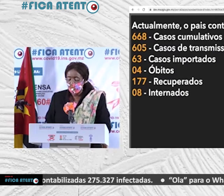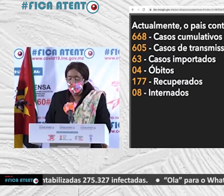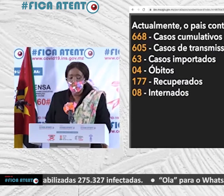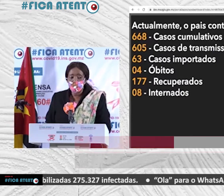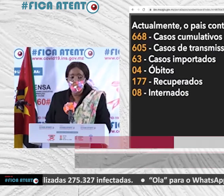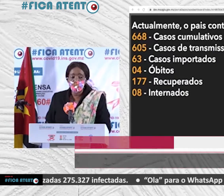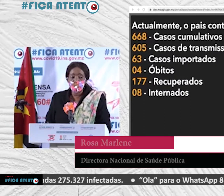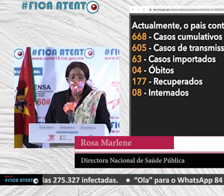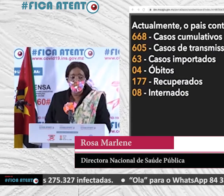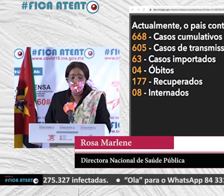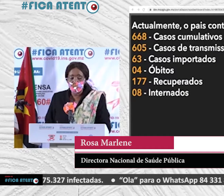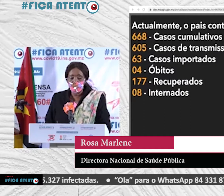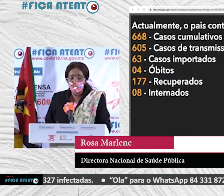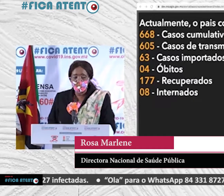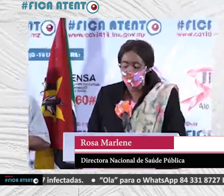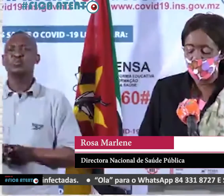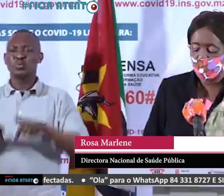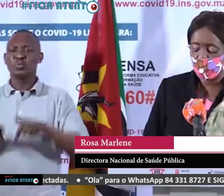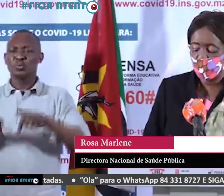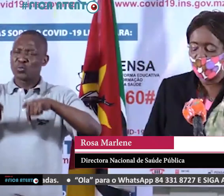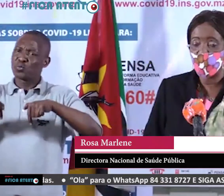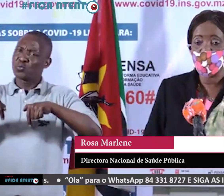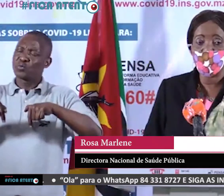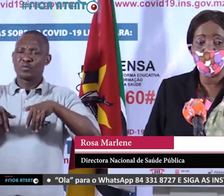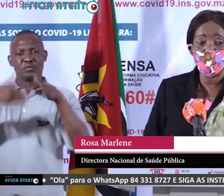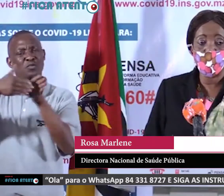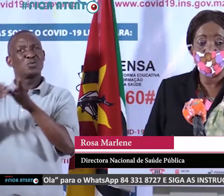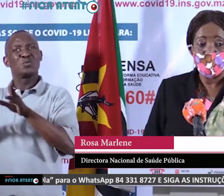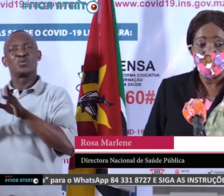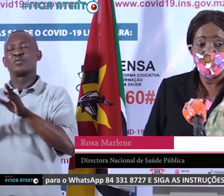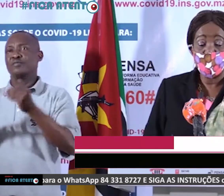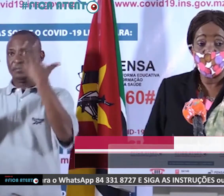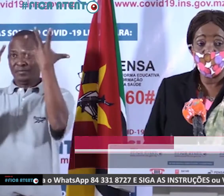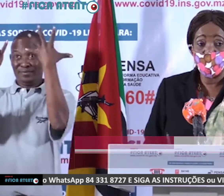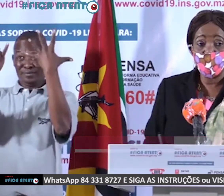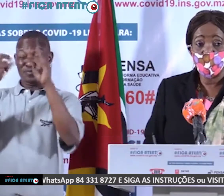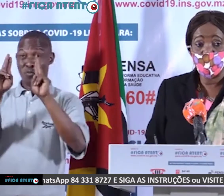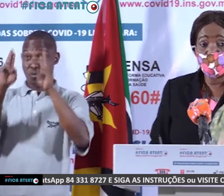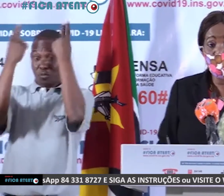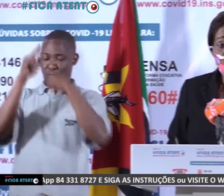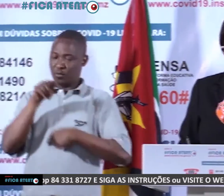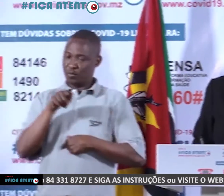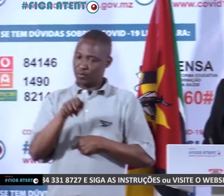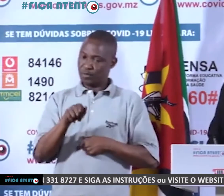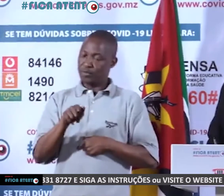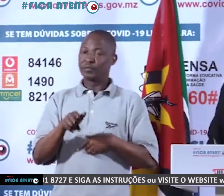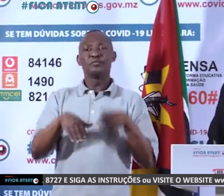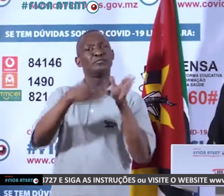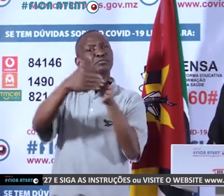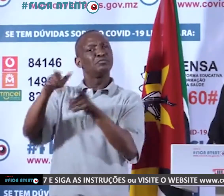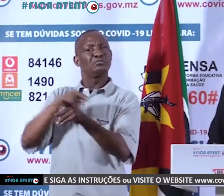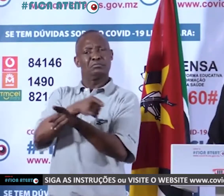Os casos que nós estamos a reportar hoje, portanto, os 6 novos casos, são todos de indivíduos